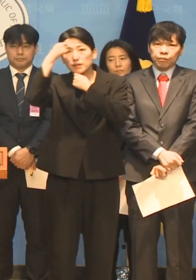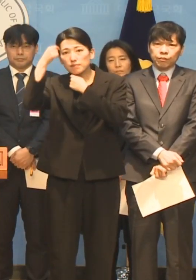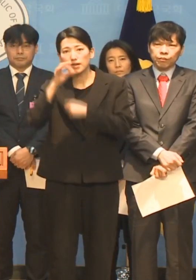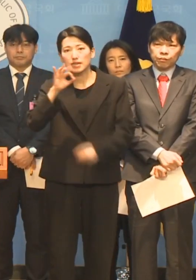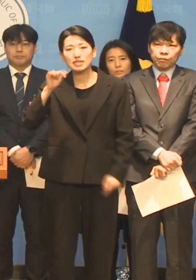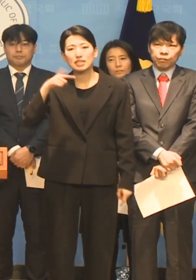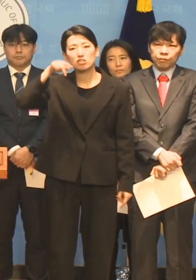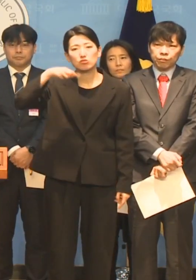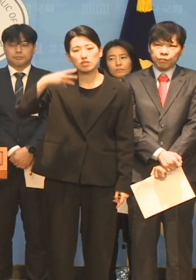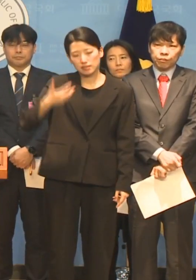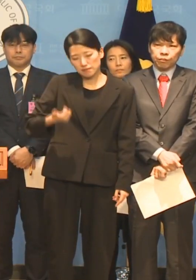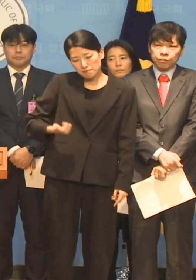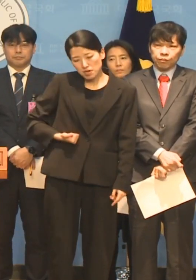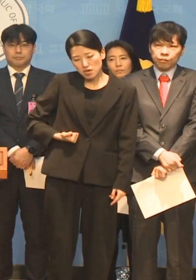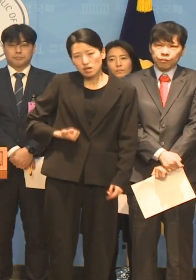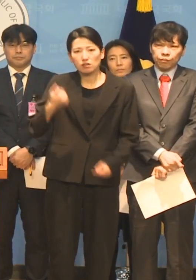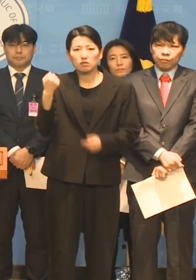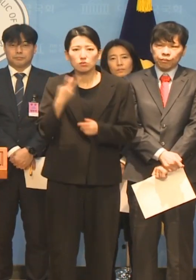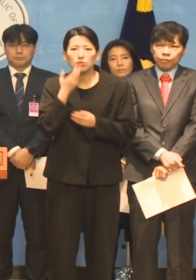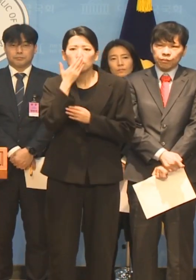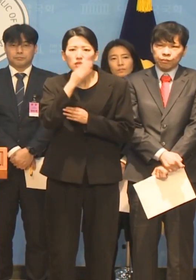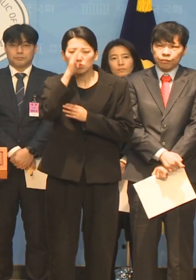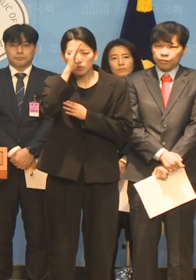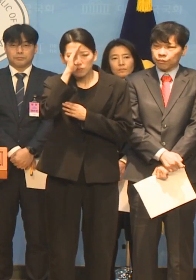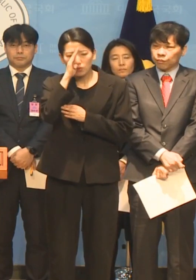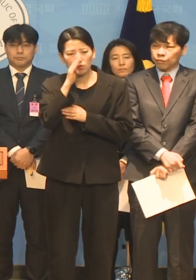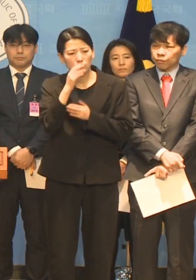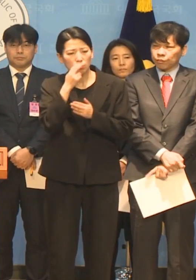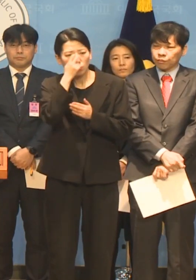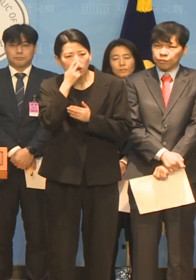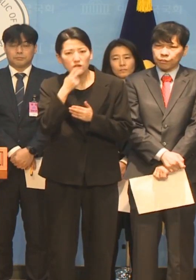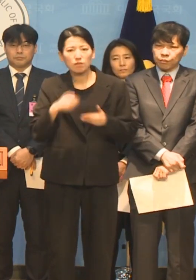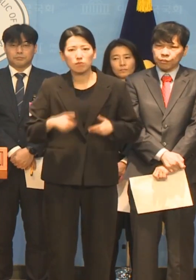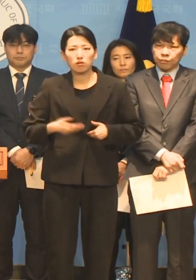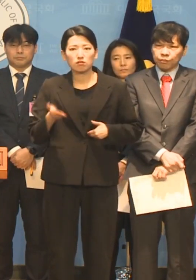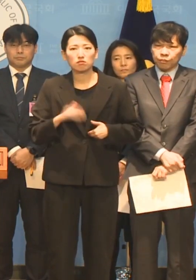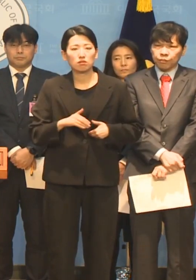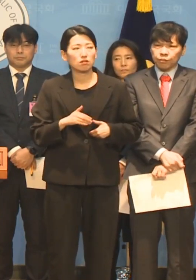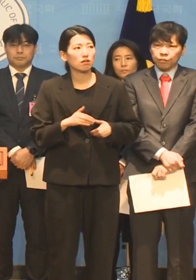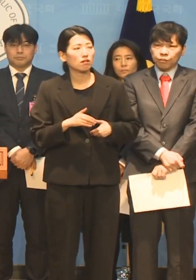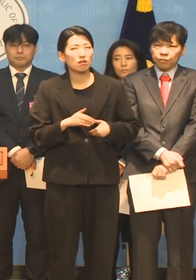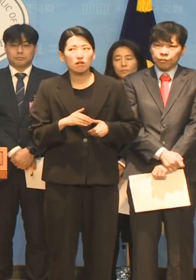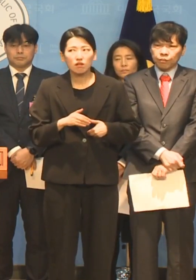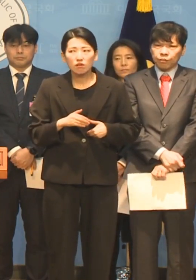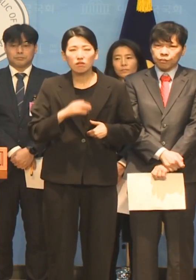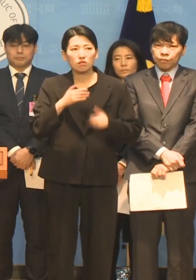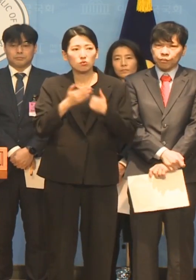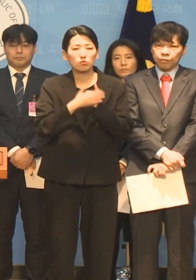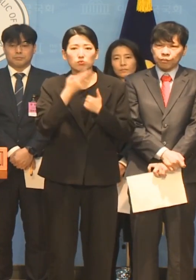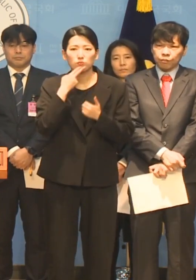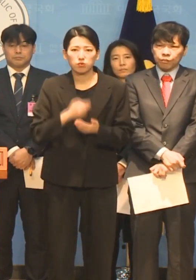투여가 필요하다라는 인식을 받지 못합니다. 그 외에도 오해에서 비롯한